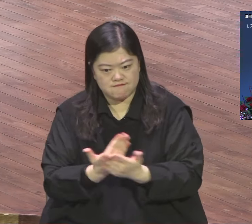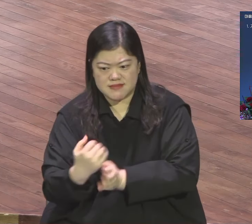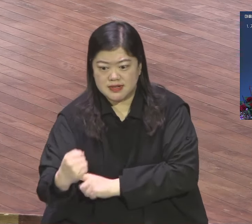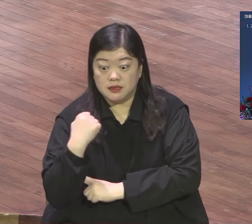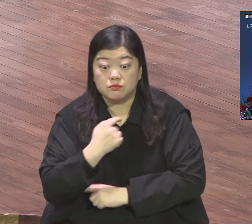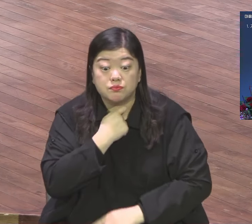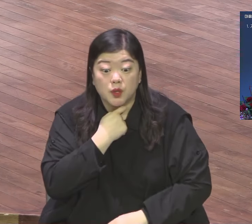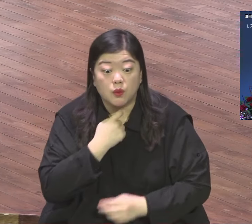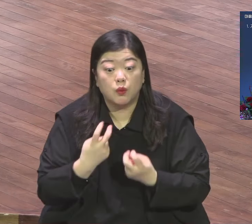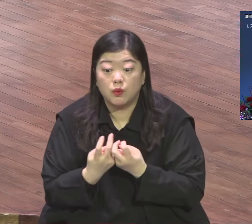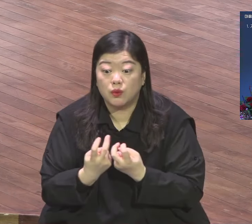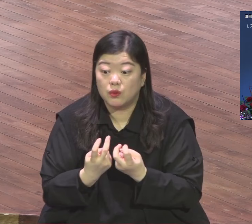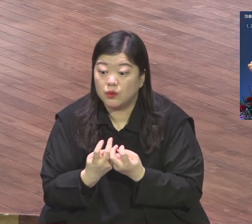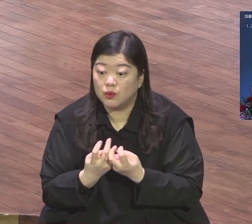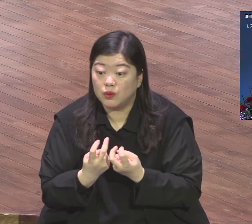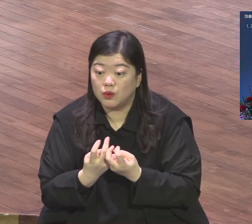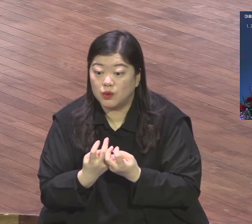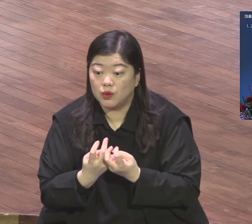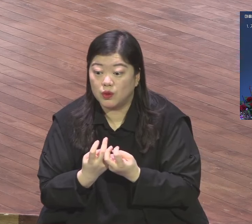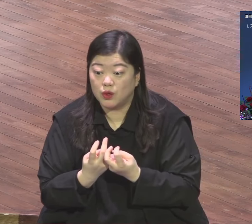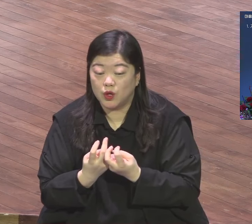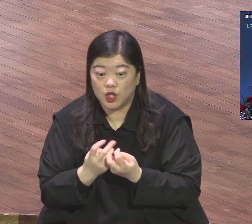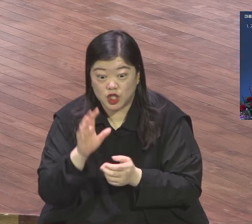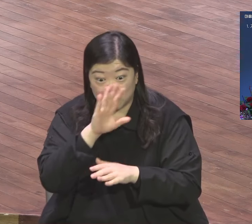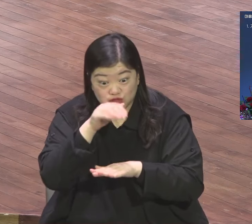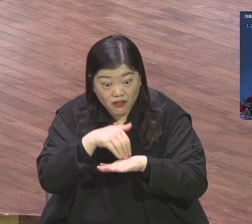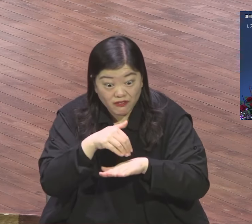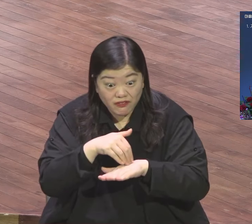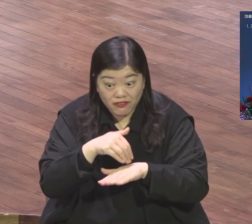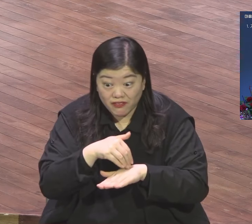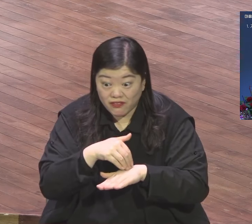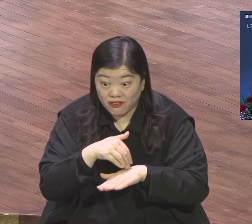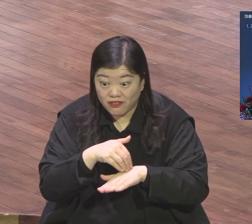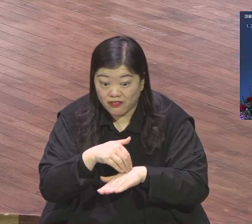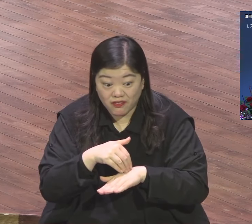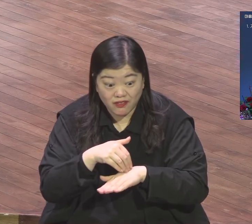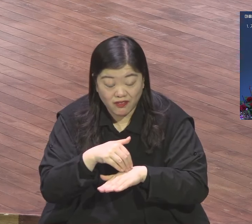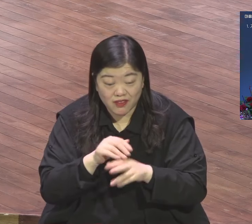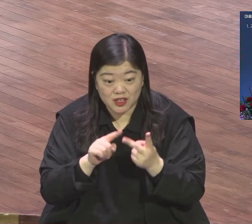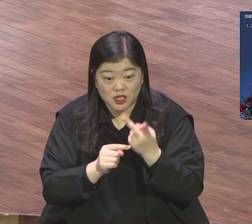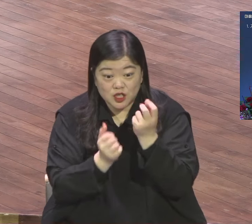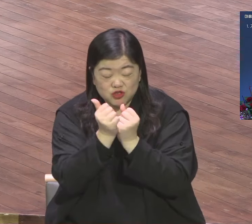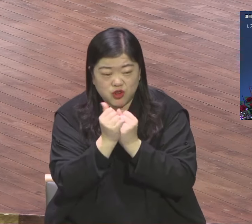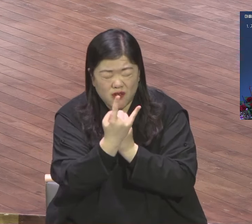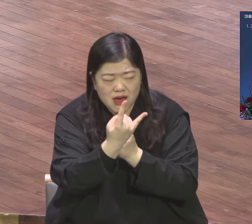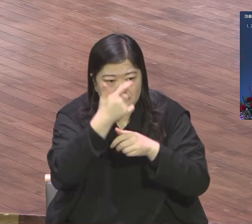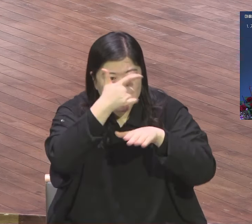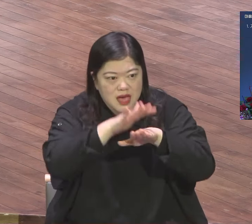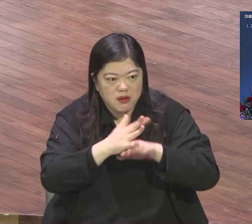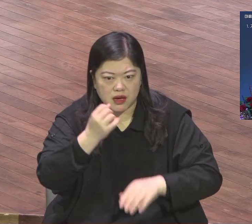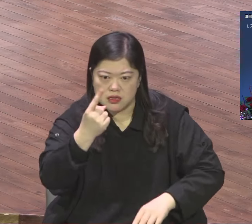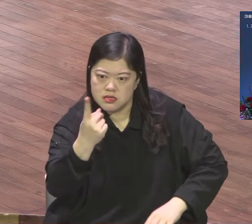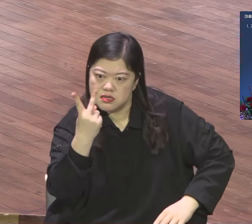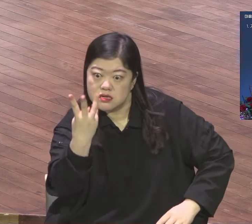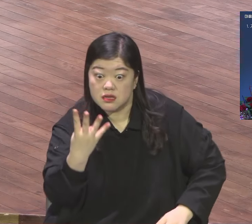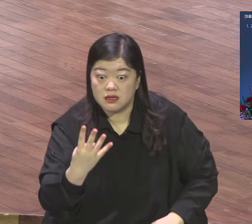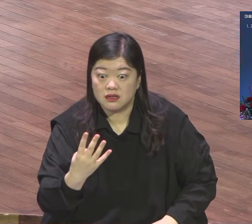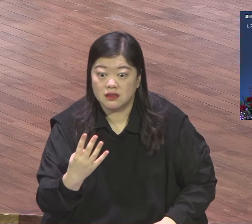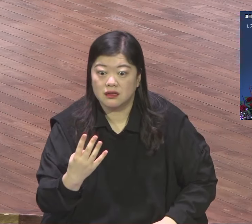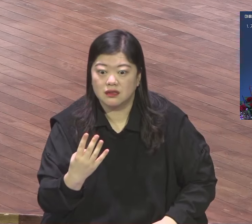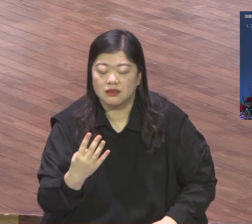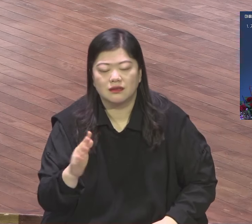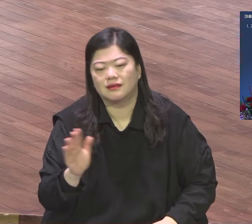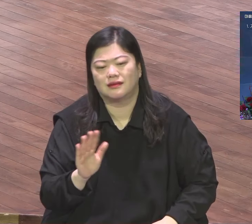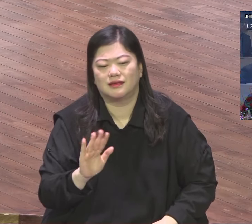다른 인간들이 아무리 수련해 가고, 아무리 여러 방법 배우고, 아무리 여러분들 아무 소용이 없어요. 제일 중요한 것은